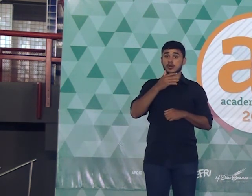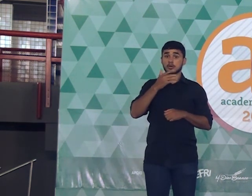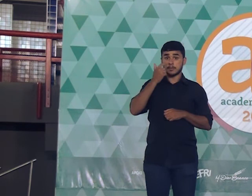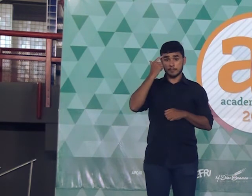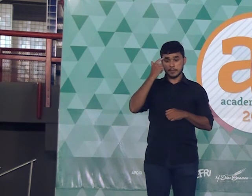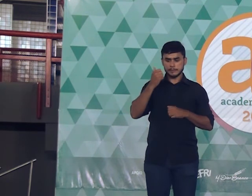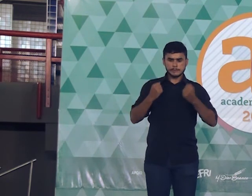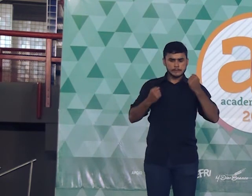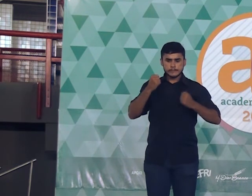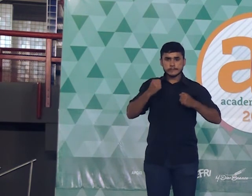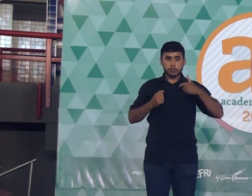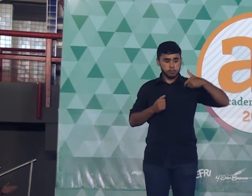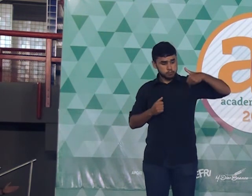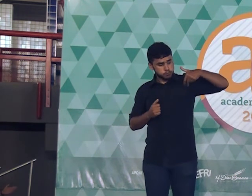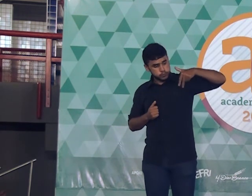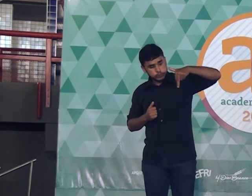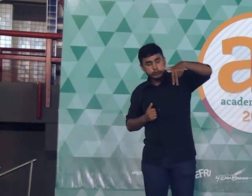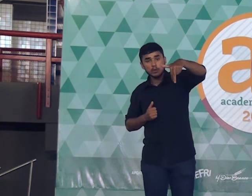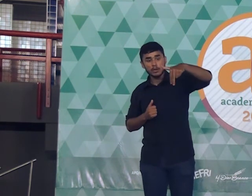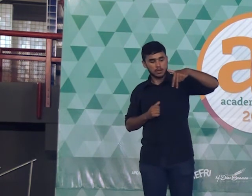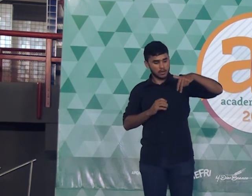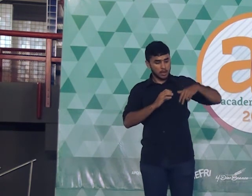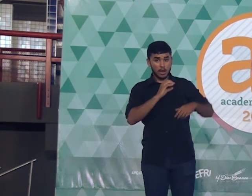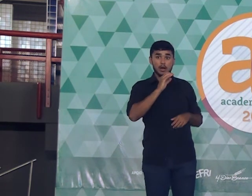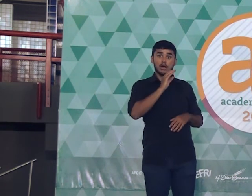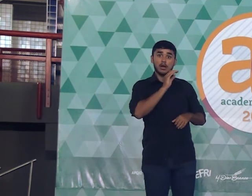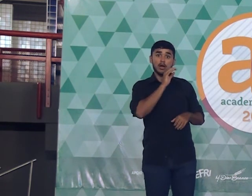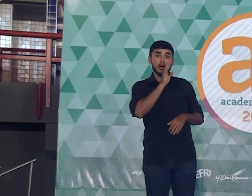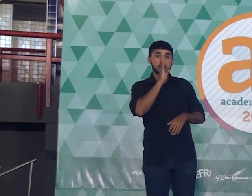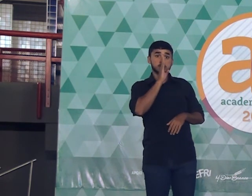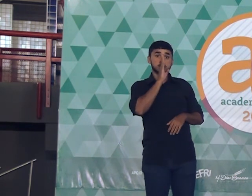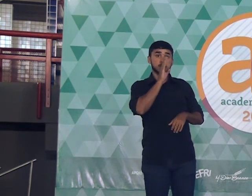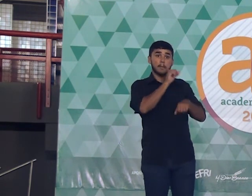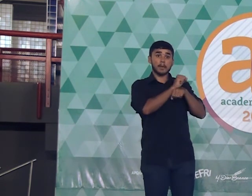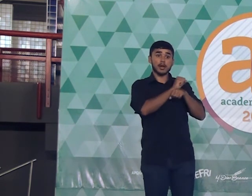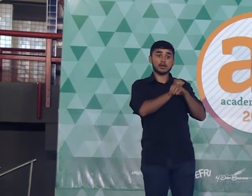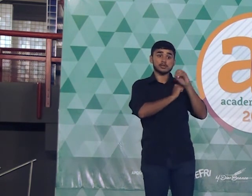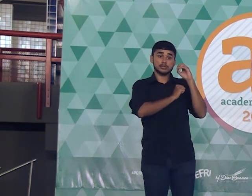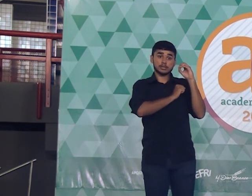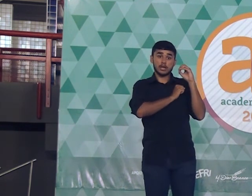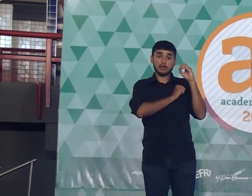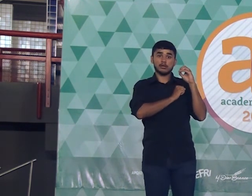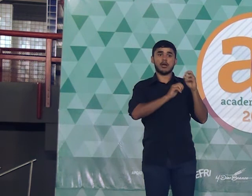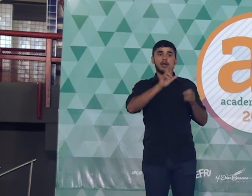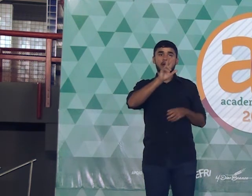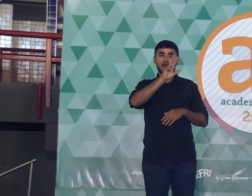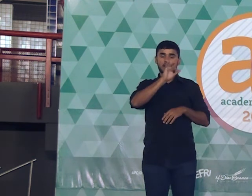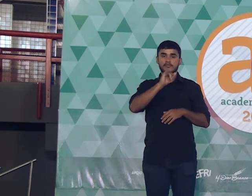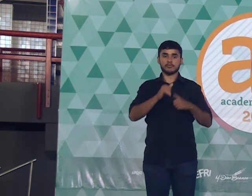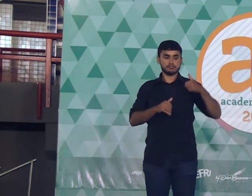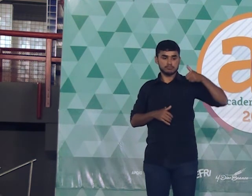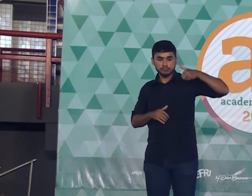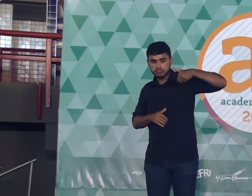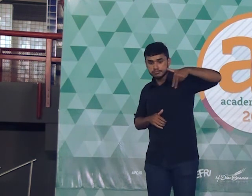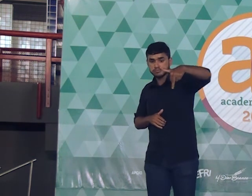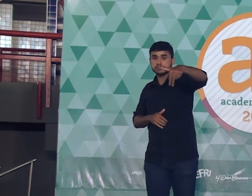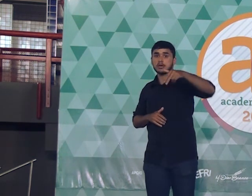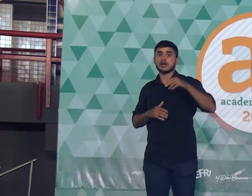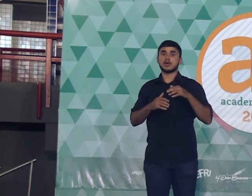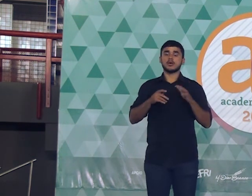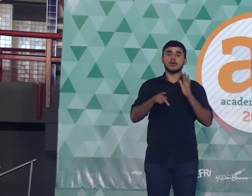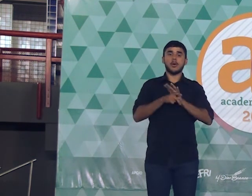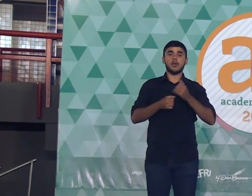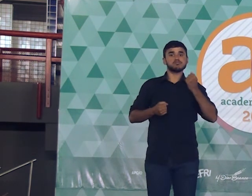tem aceleração. Se ele está te pedindo para calcular só no trecho que tem aceleração, observa aí que de